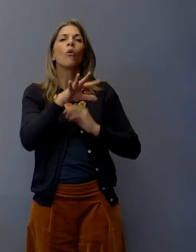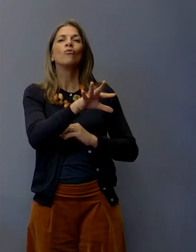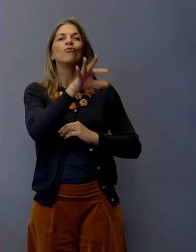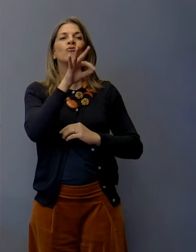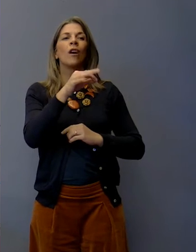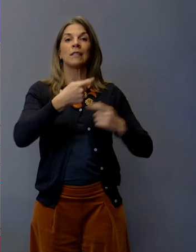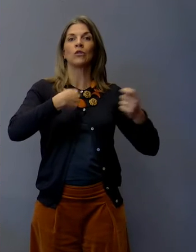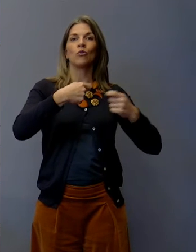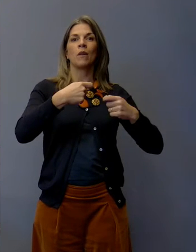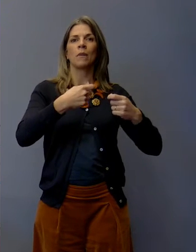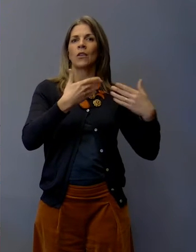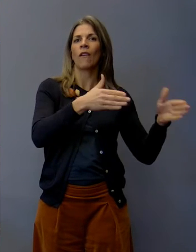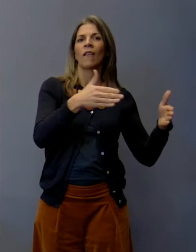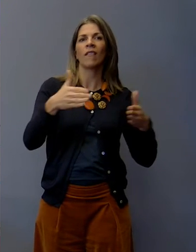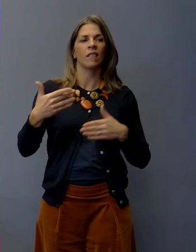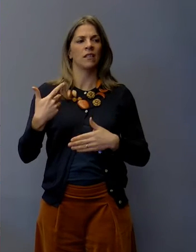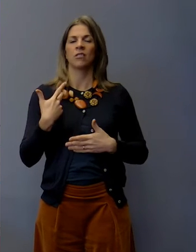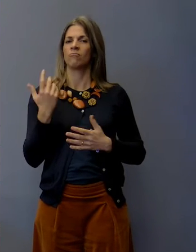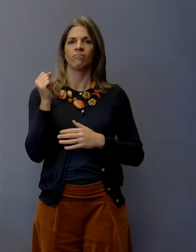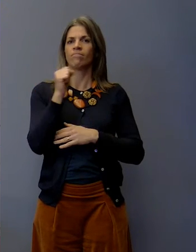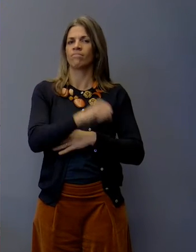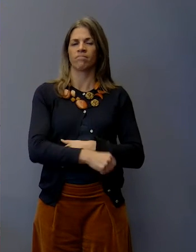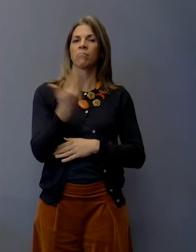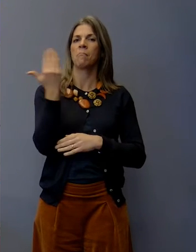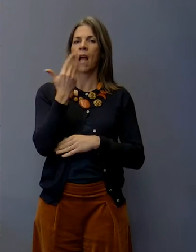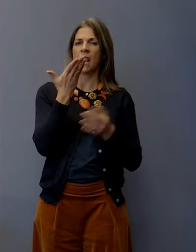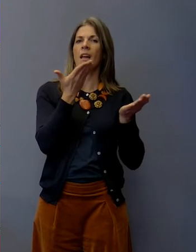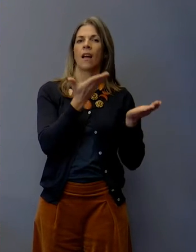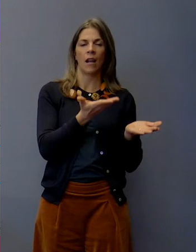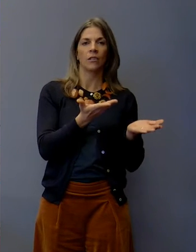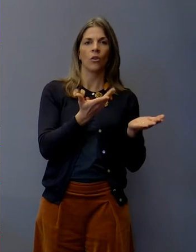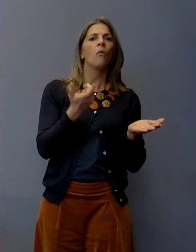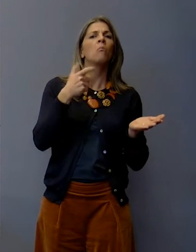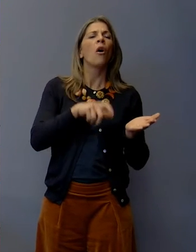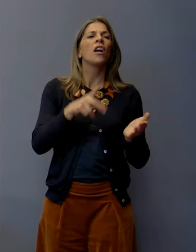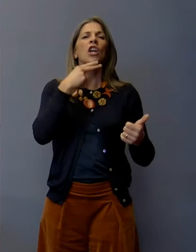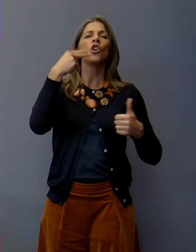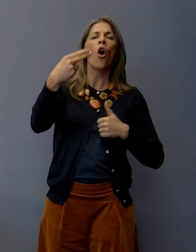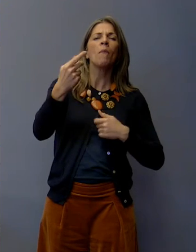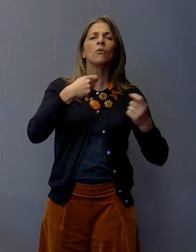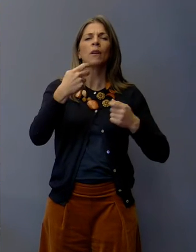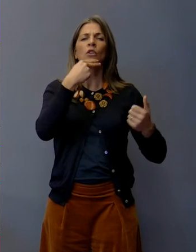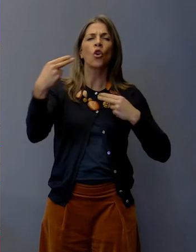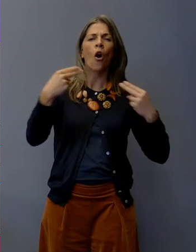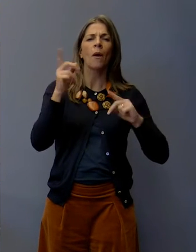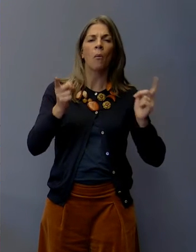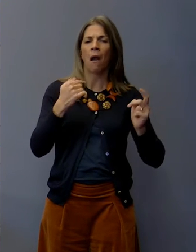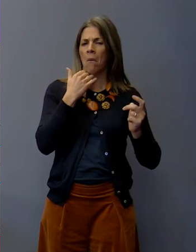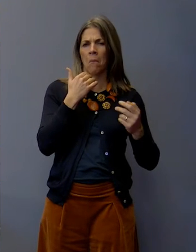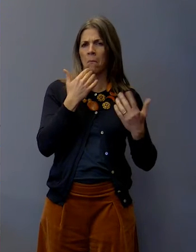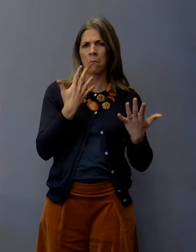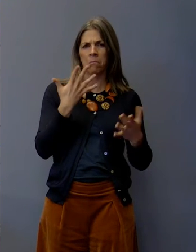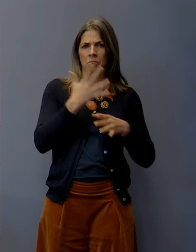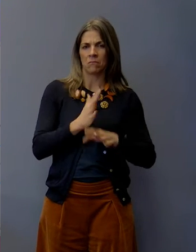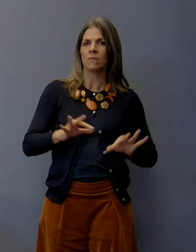questo voglio sottolinearlo dal marchio che aprirà di volta in volta e noi lo